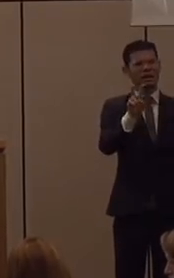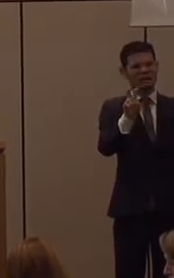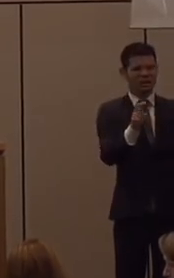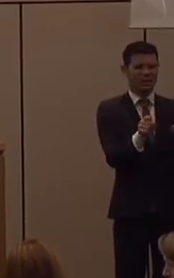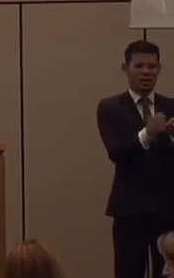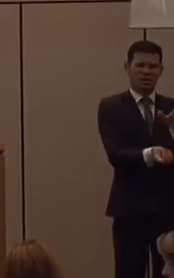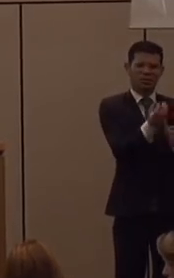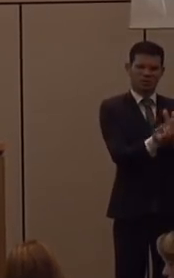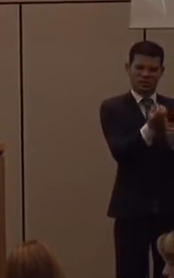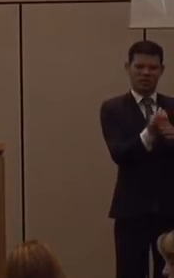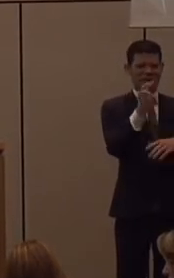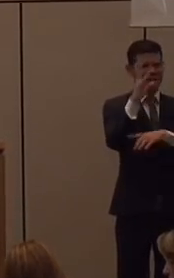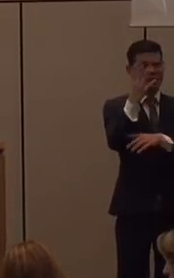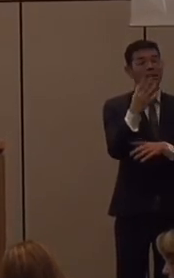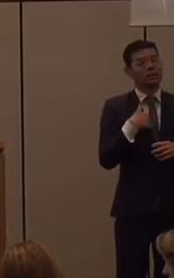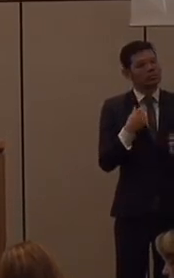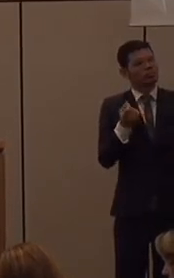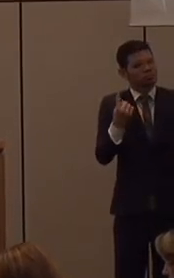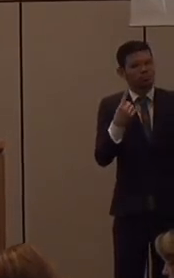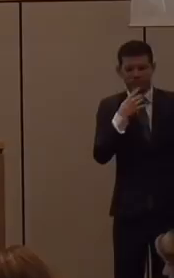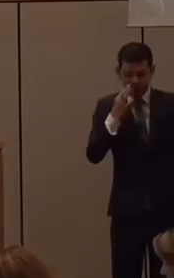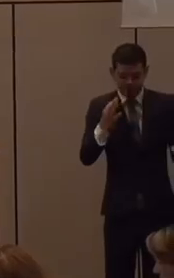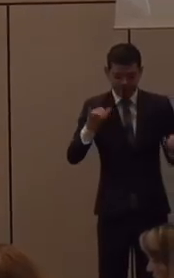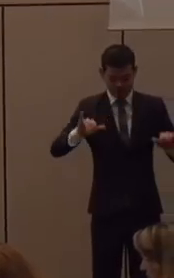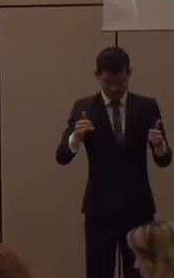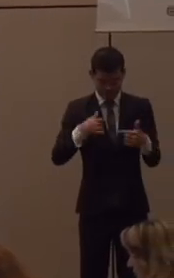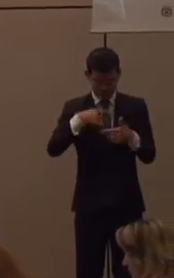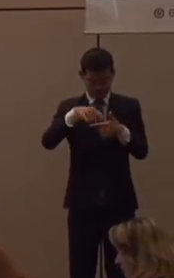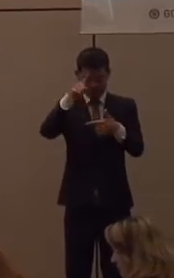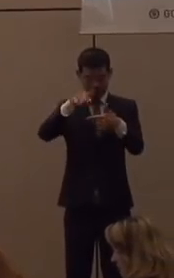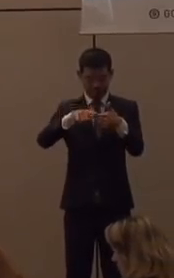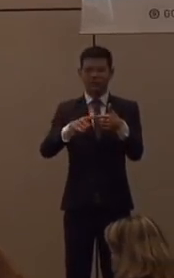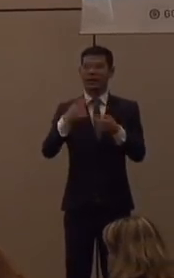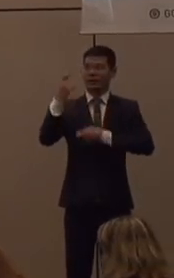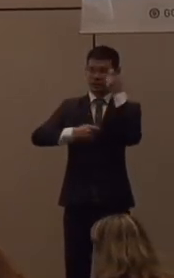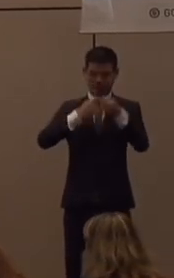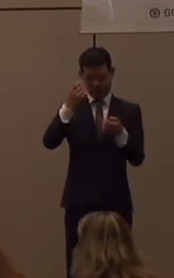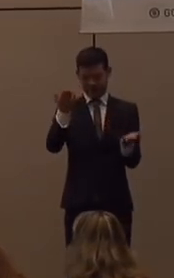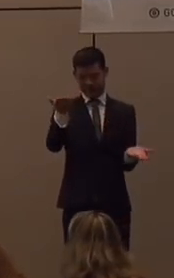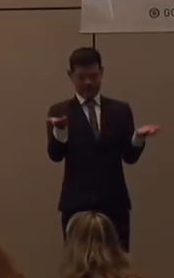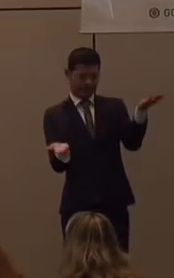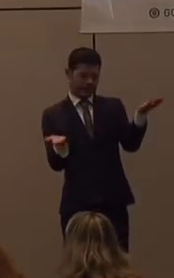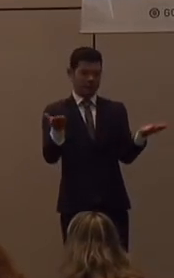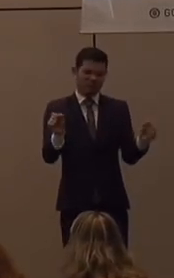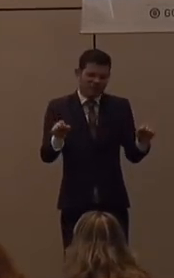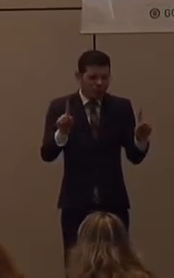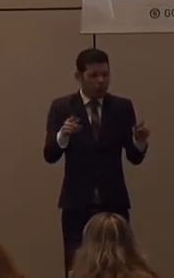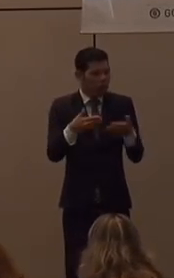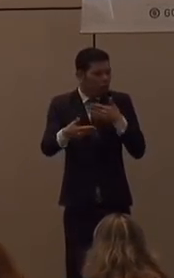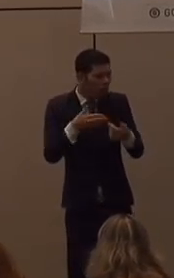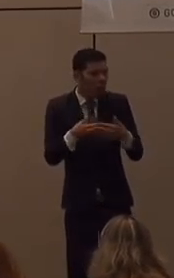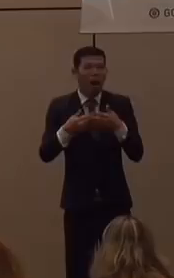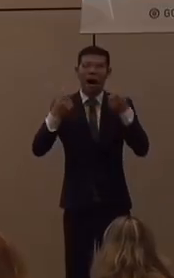entiendo la preocupación de la balanza comercial pero sin embargo yo creo que hay que aprender a mirar como hizo usted ministra con otra perspectiva de las